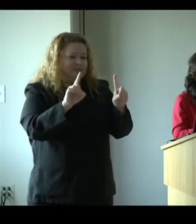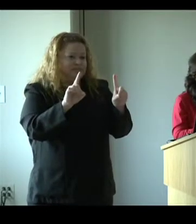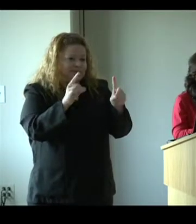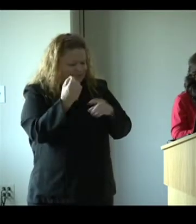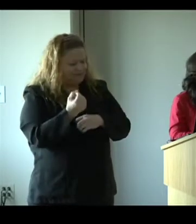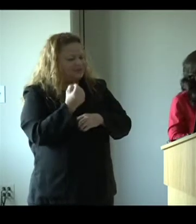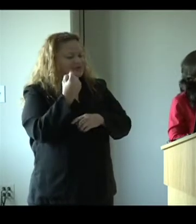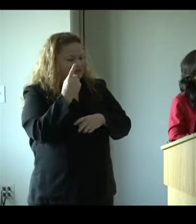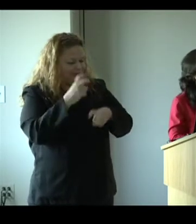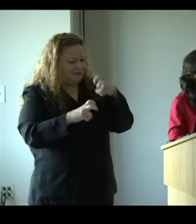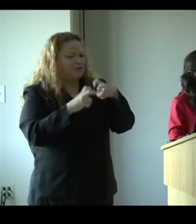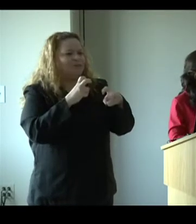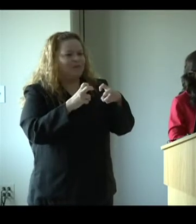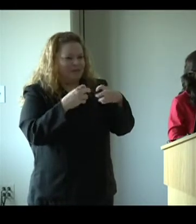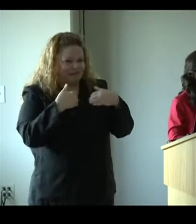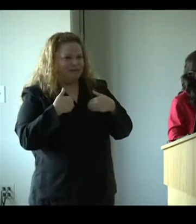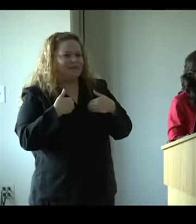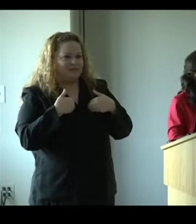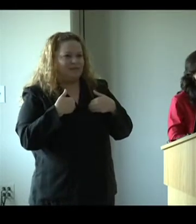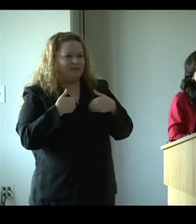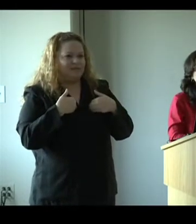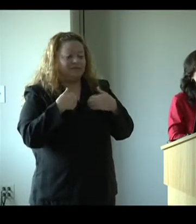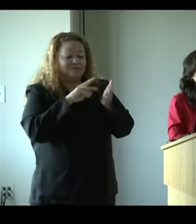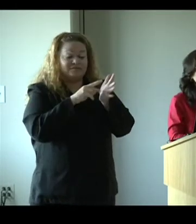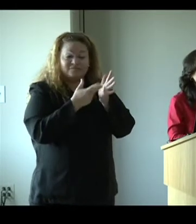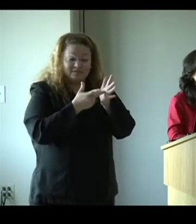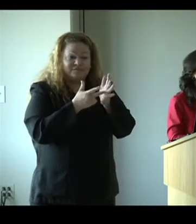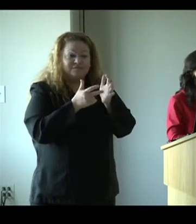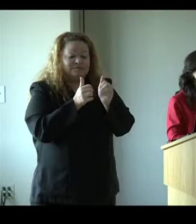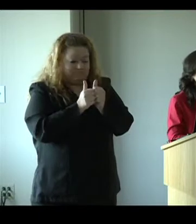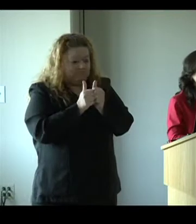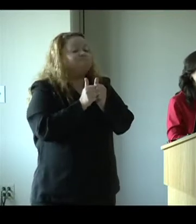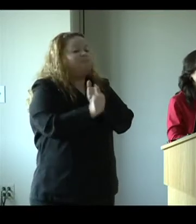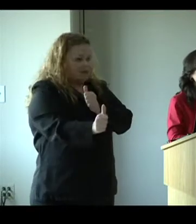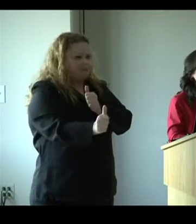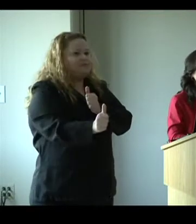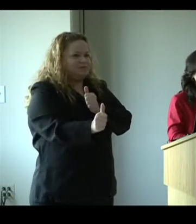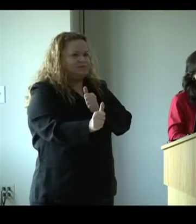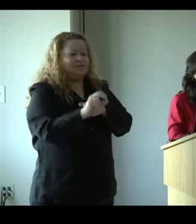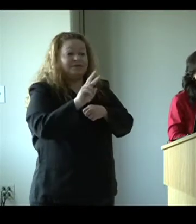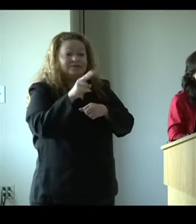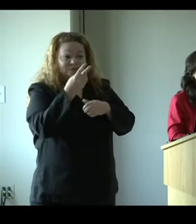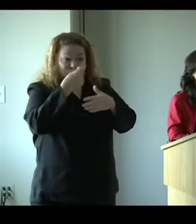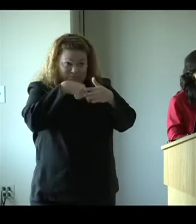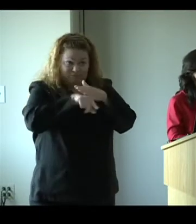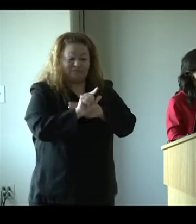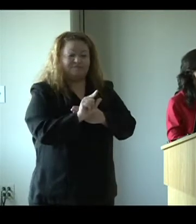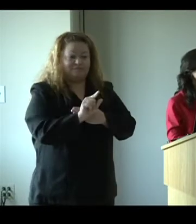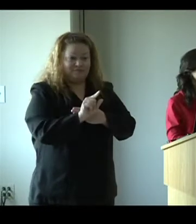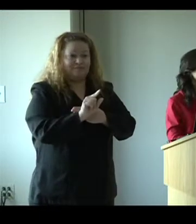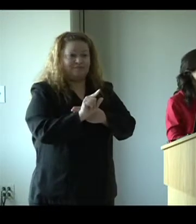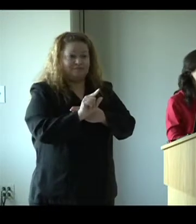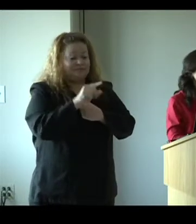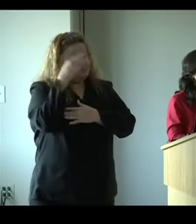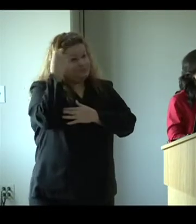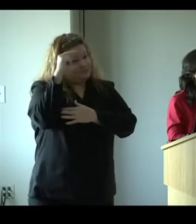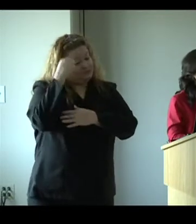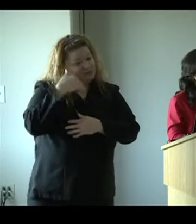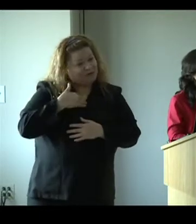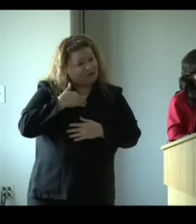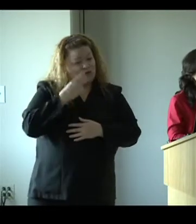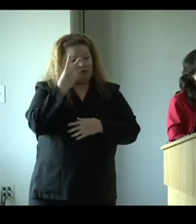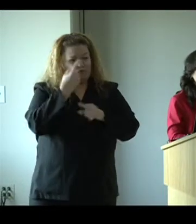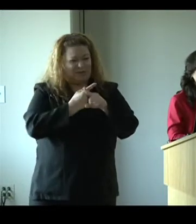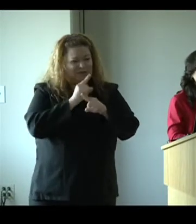yo estoy explicando él pasó de año Y en segundo año Perdón en mi segundo grado él como